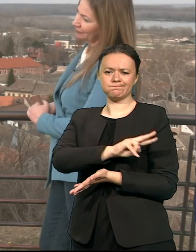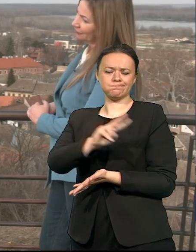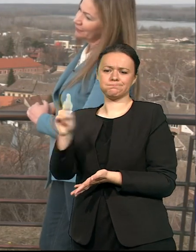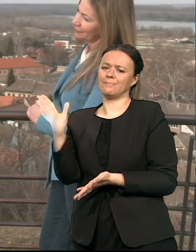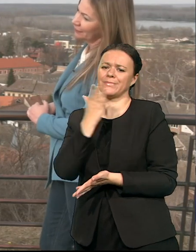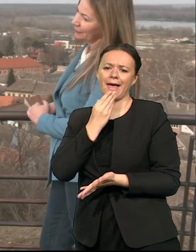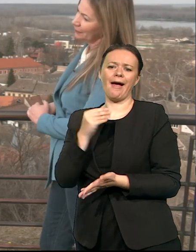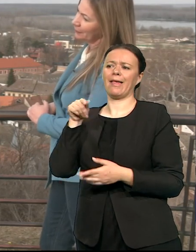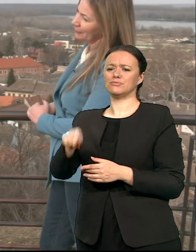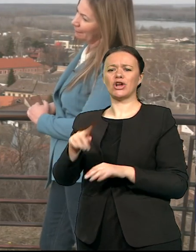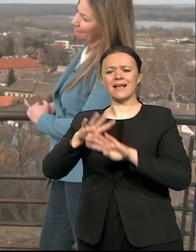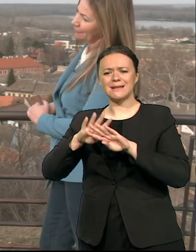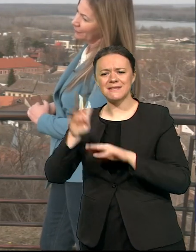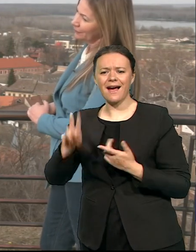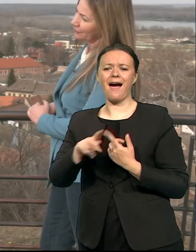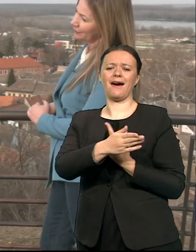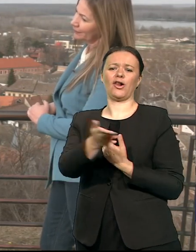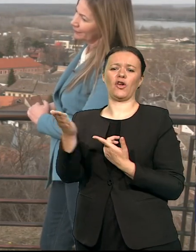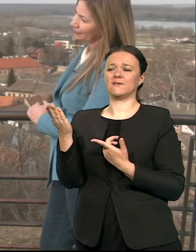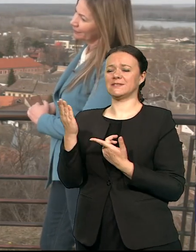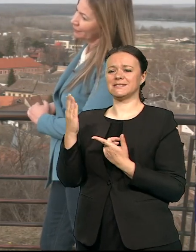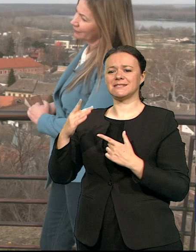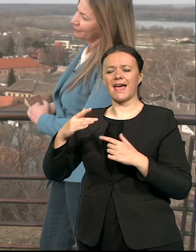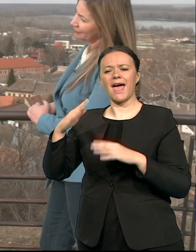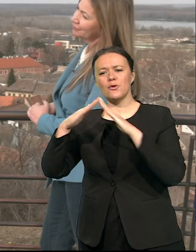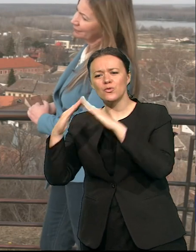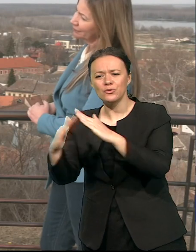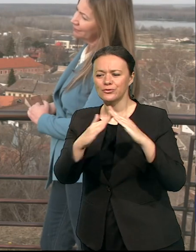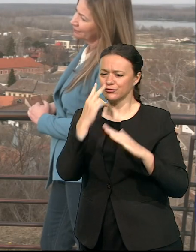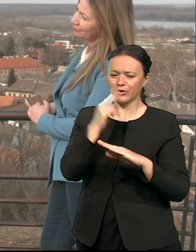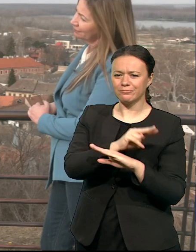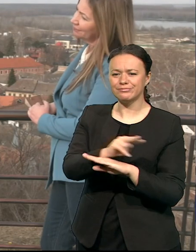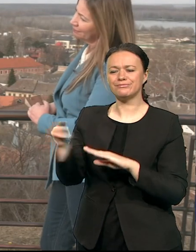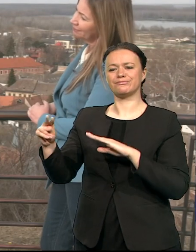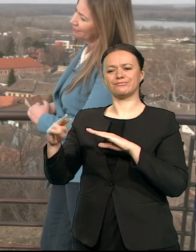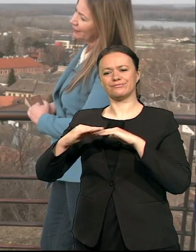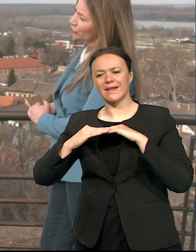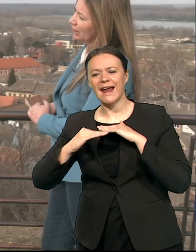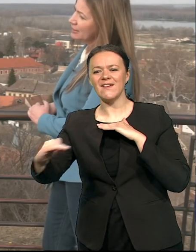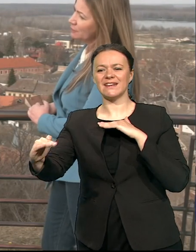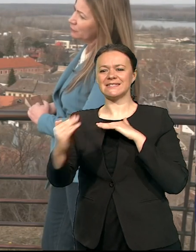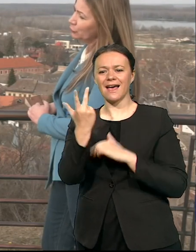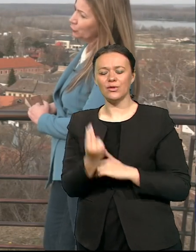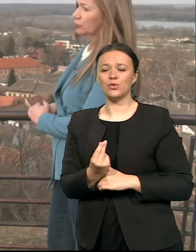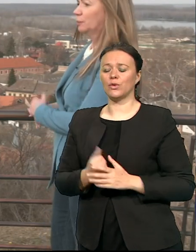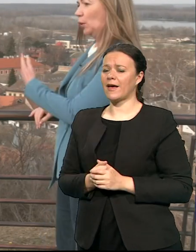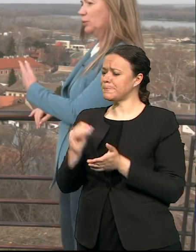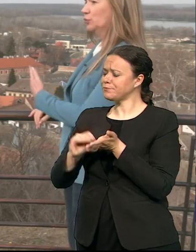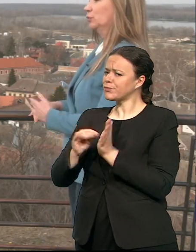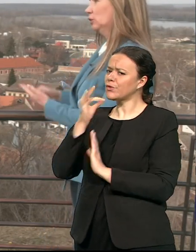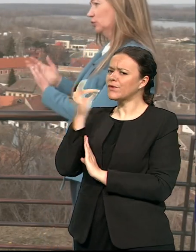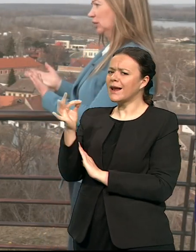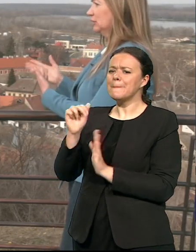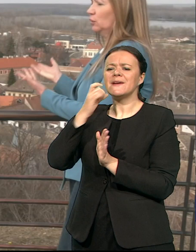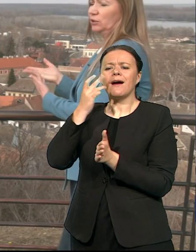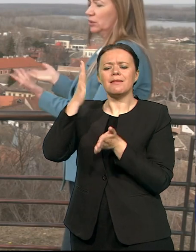na Karlovce, na njihove krovove, zvonike, Dunav, Bačku Ravnicu. Od kada se prvi put pominju